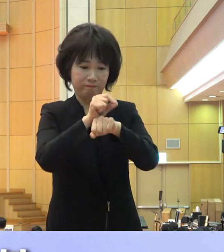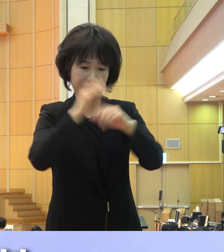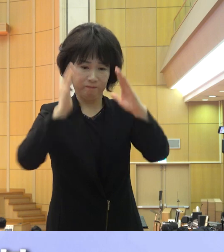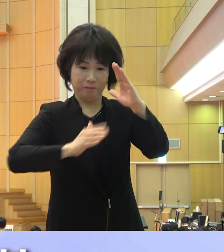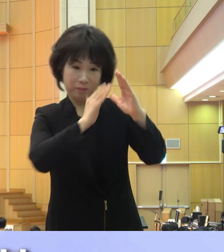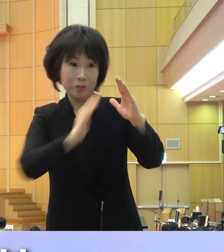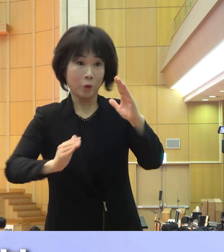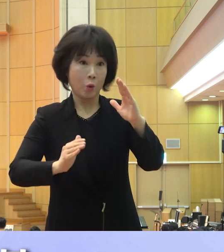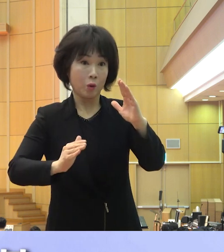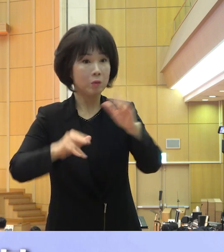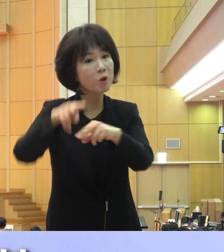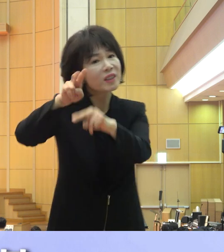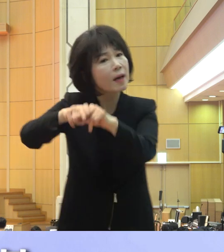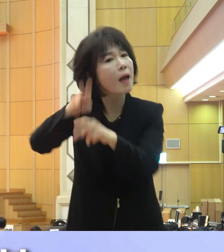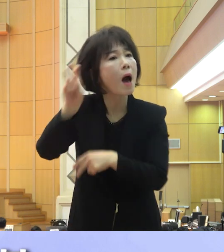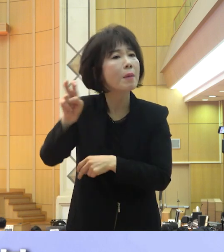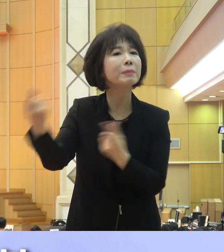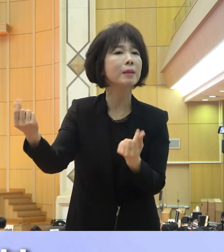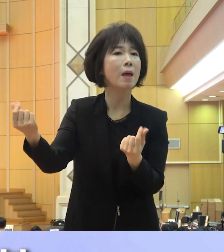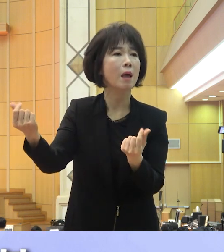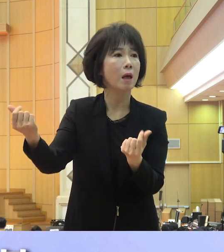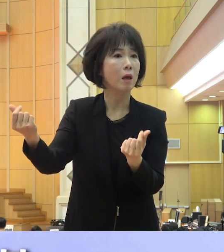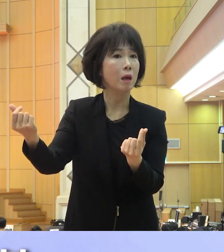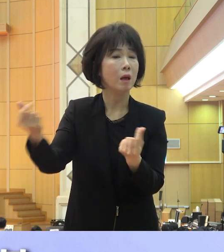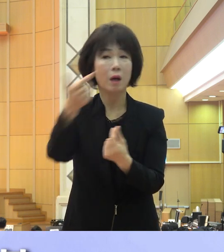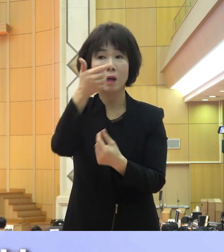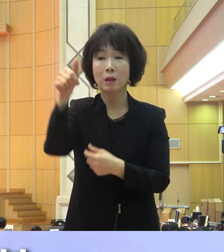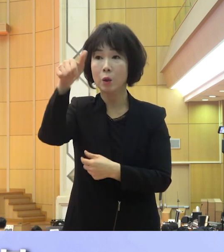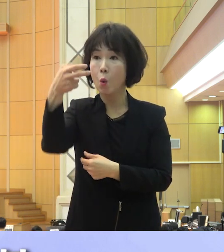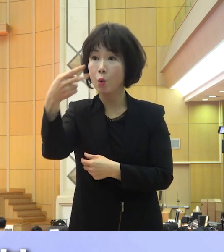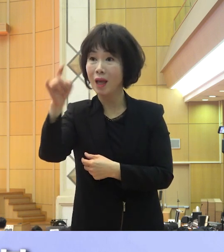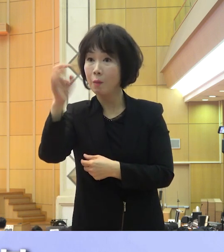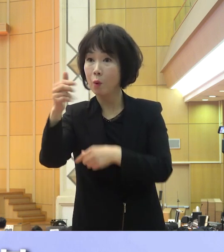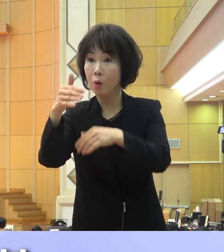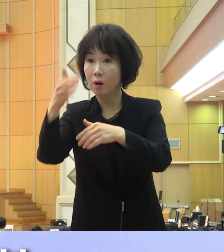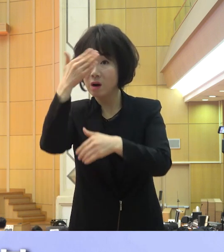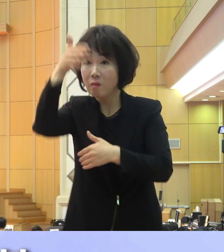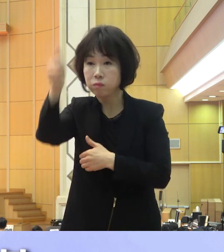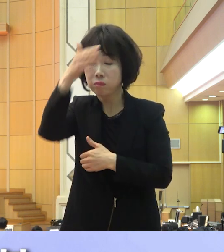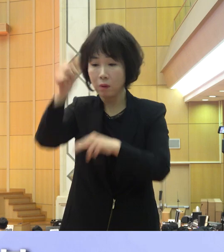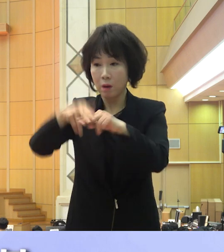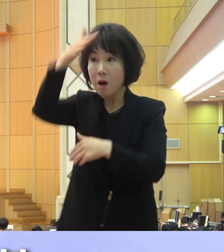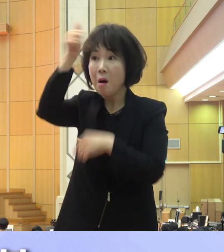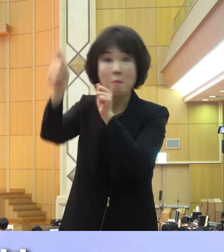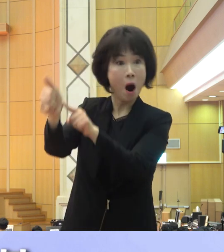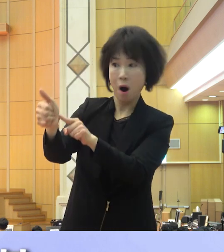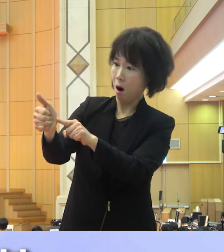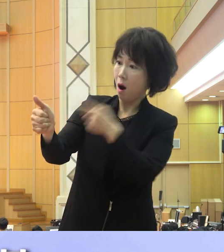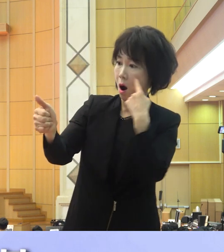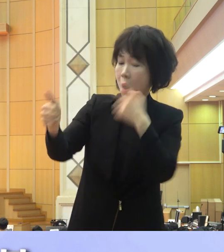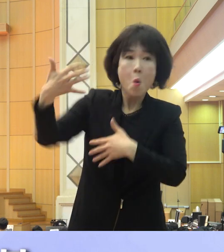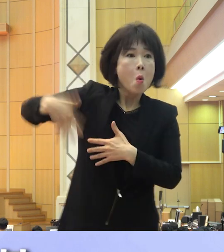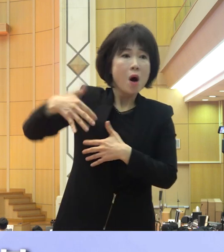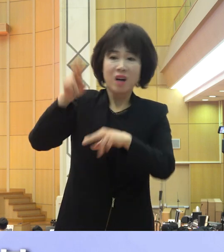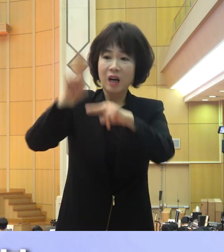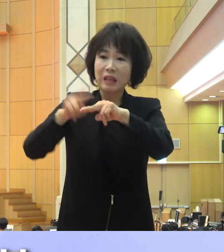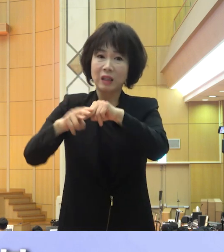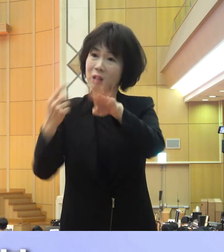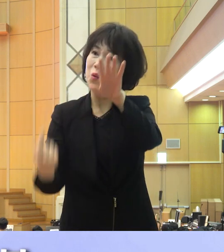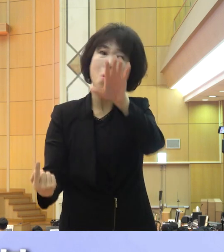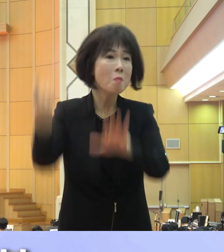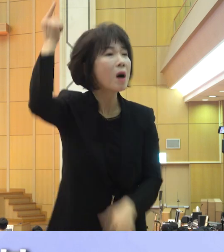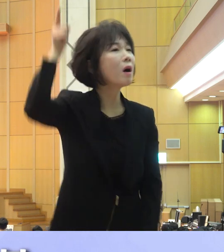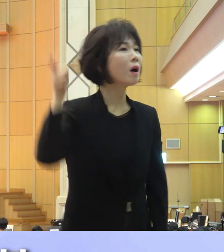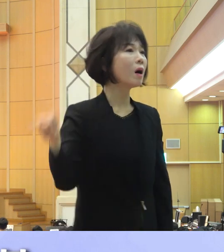사람들의 직위가 니고데모의 직위하고 똑같은 직위는 없지만